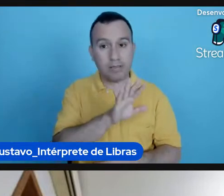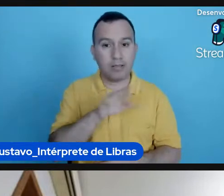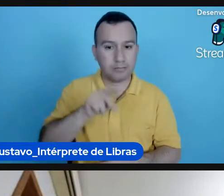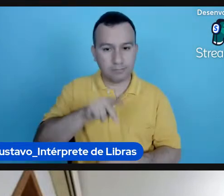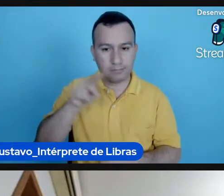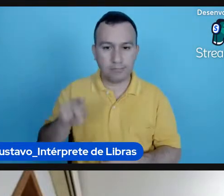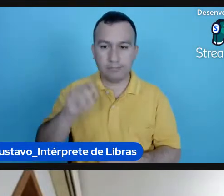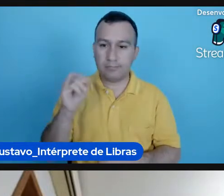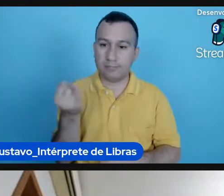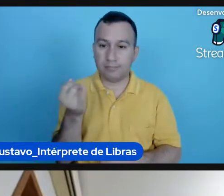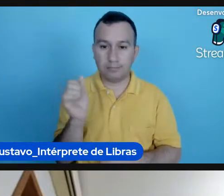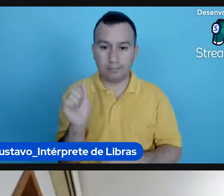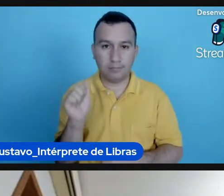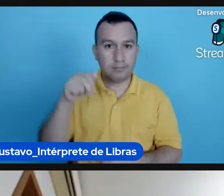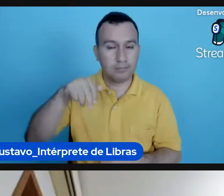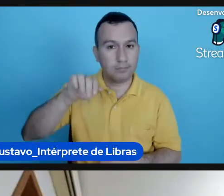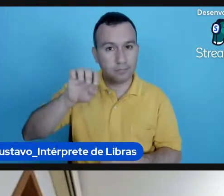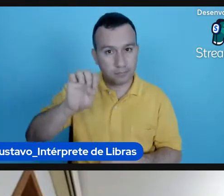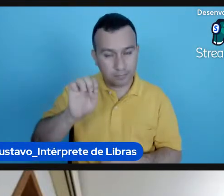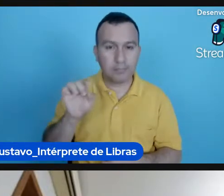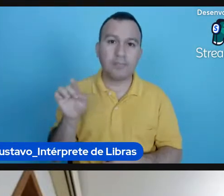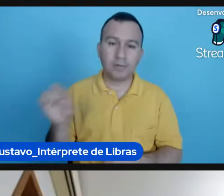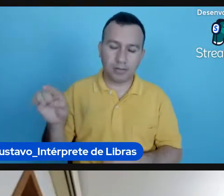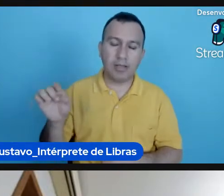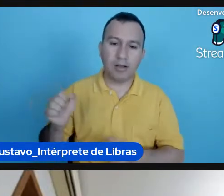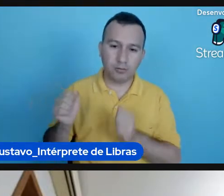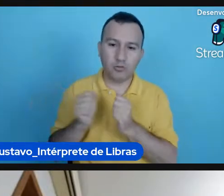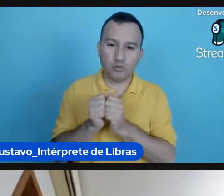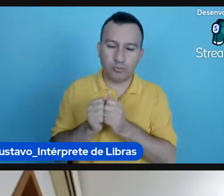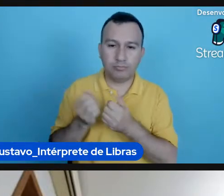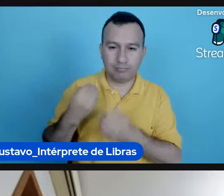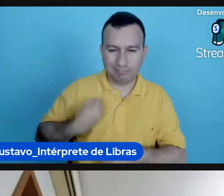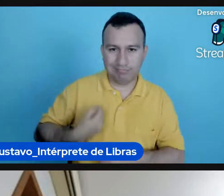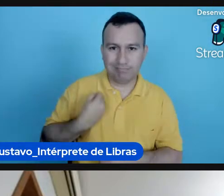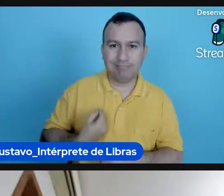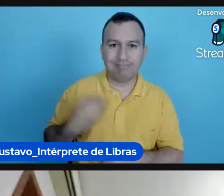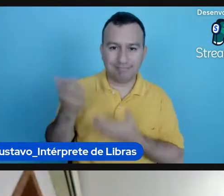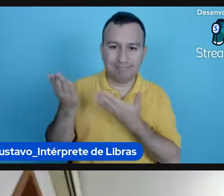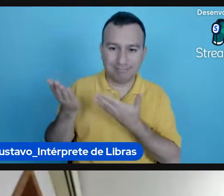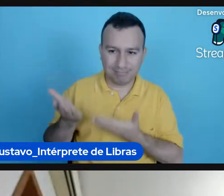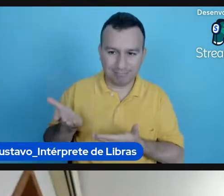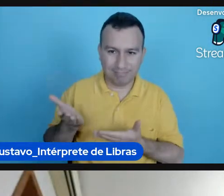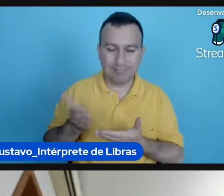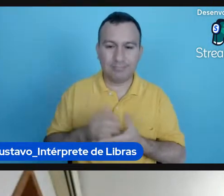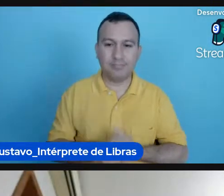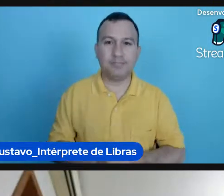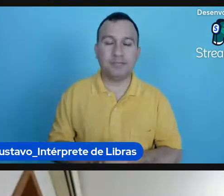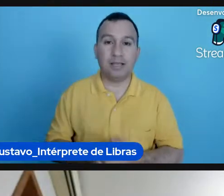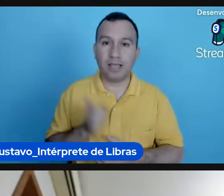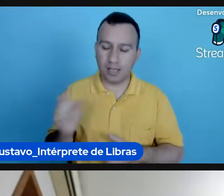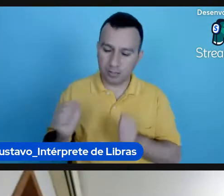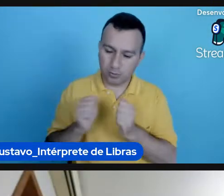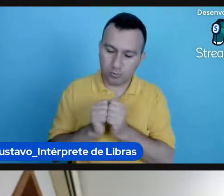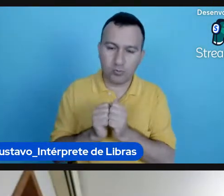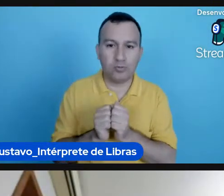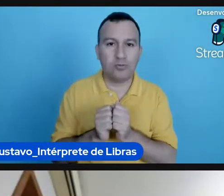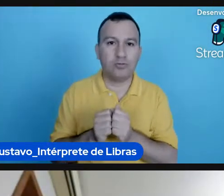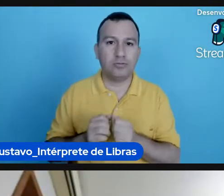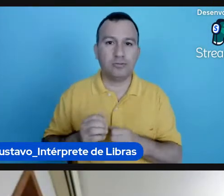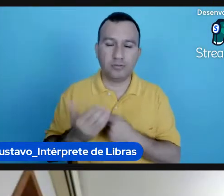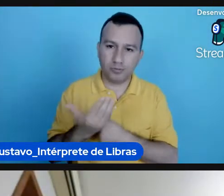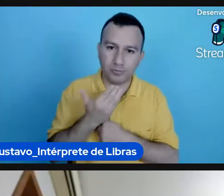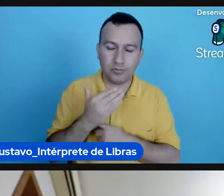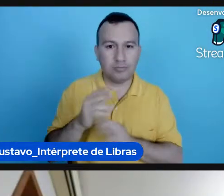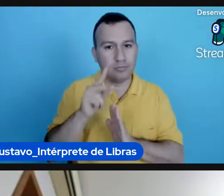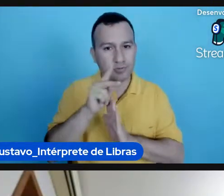no projeto, nossa parceira, né, nesse trabalho. E queria convidar ela, né, para dar as boas-vindas e convidar ela